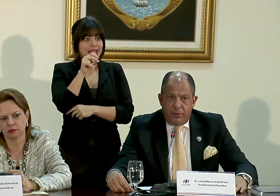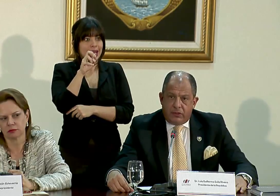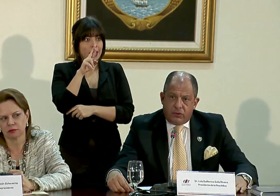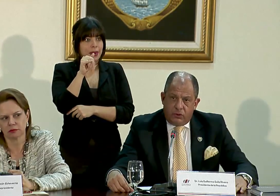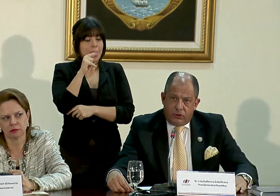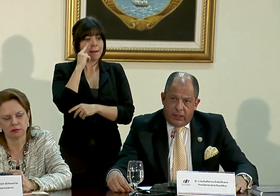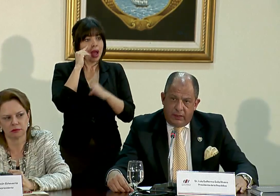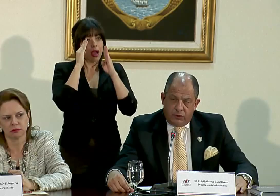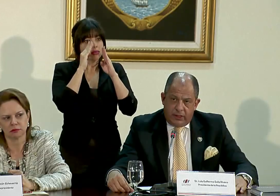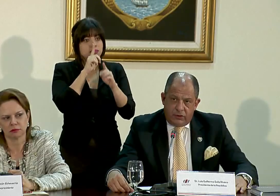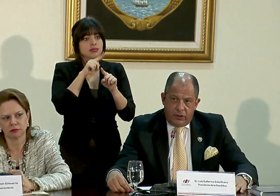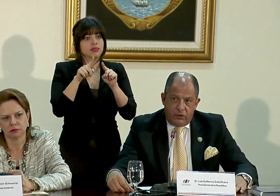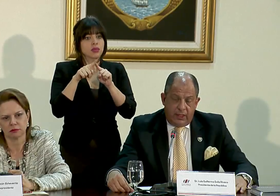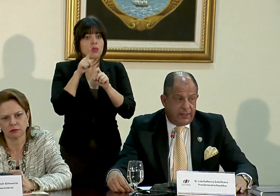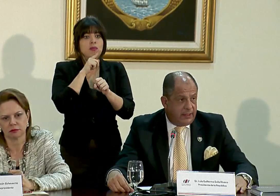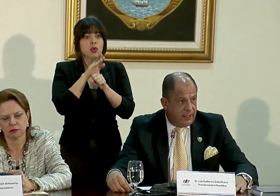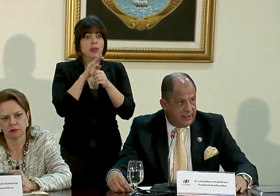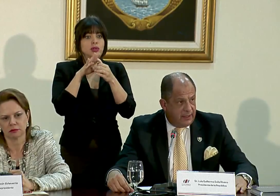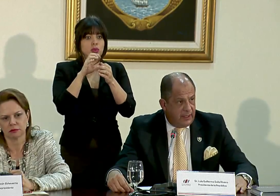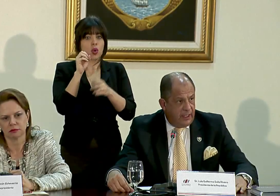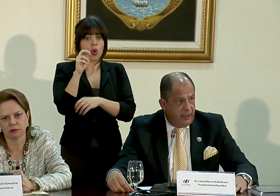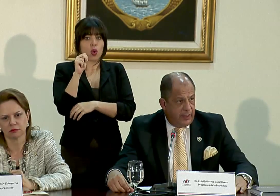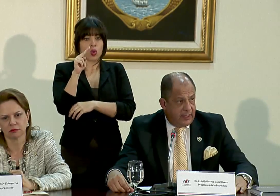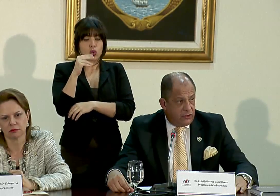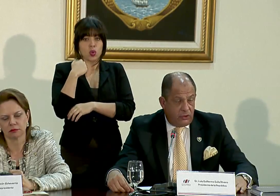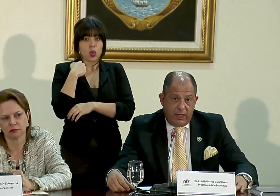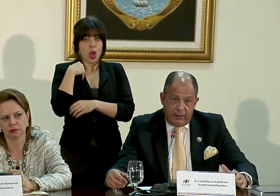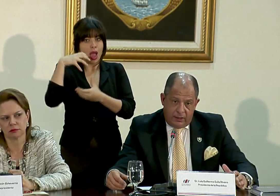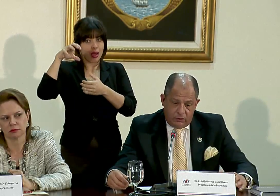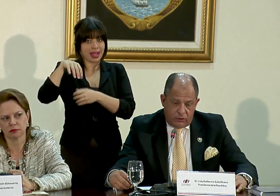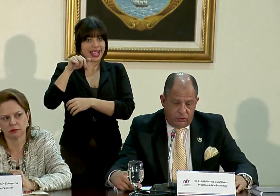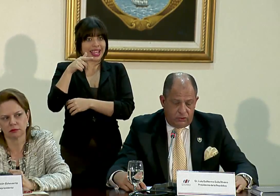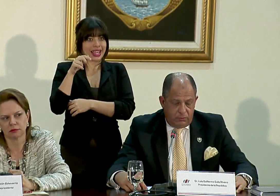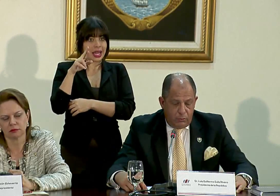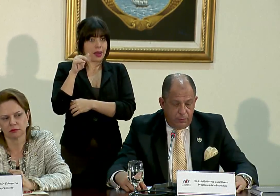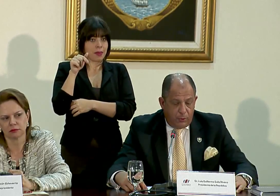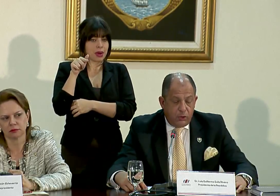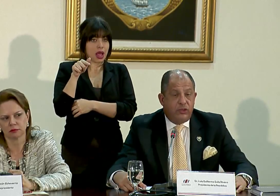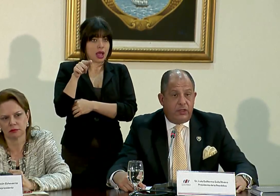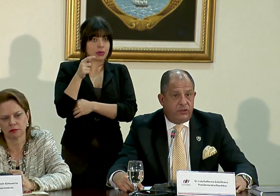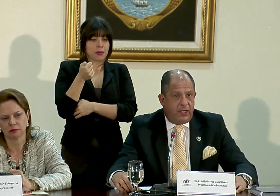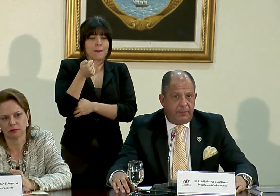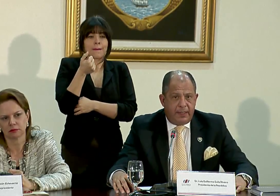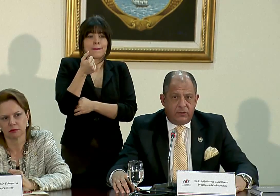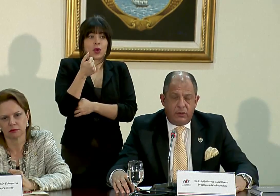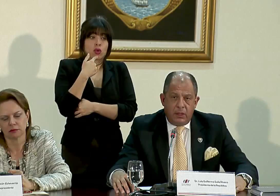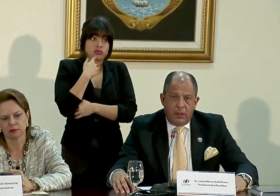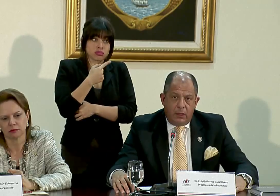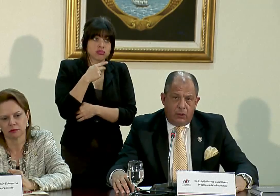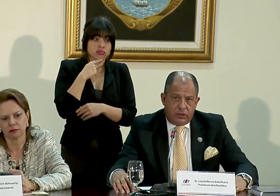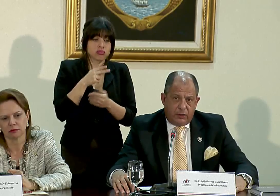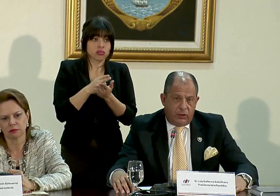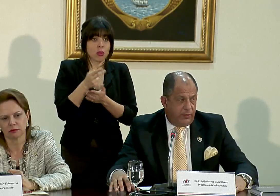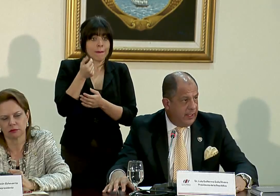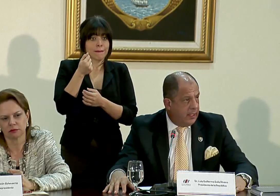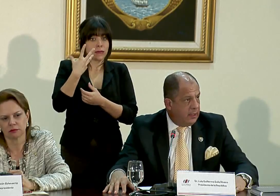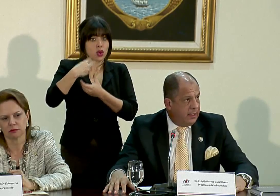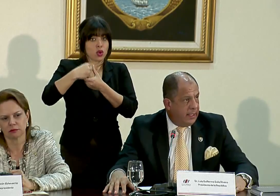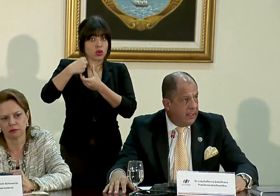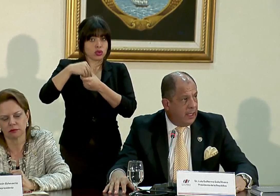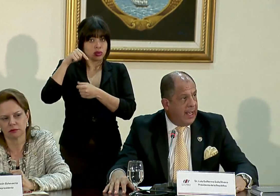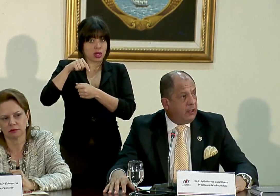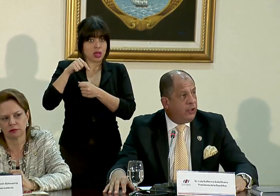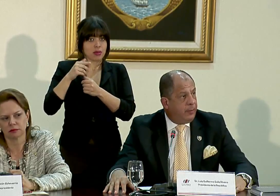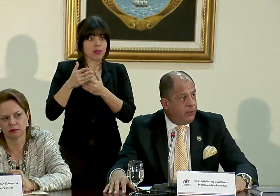compromisos con los organismos de Naciones Unidas que tienen sede en Ginebra, que son, entre otros, muy pocos, dicho sea de paso, los que todavía